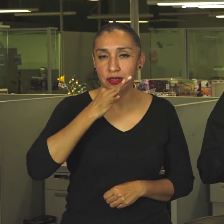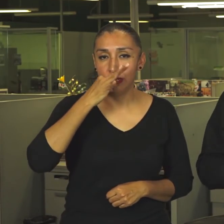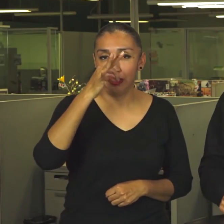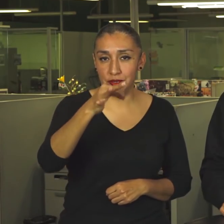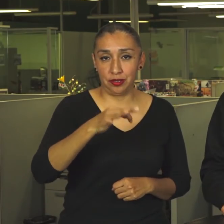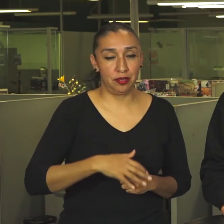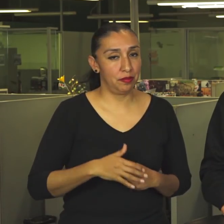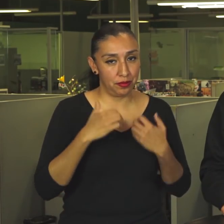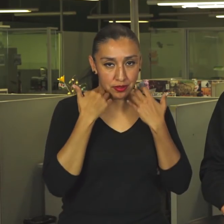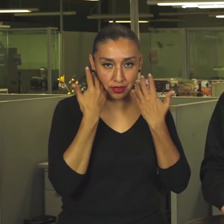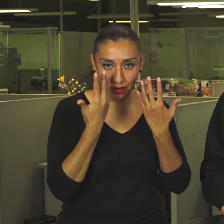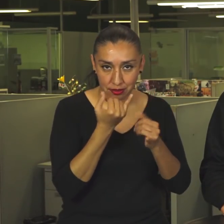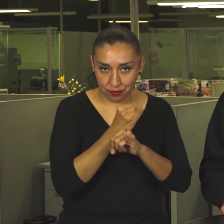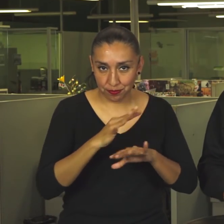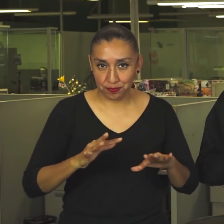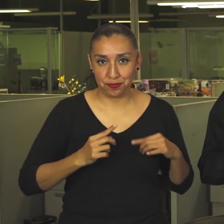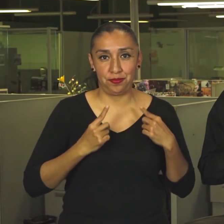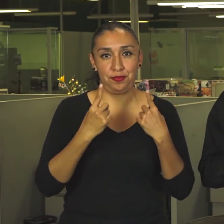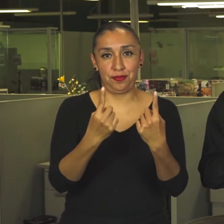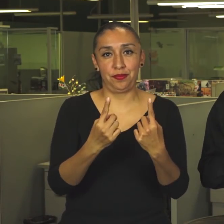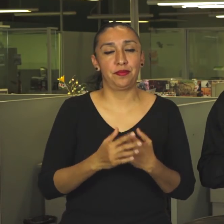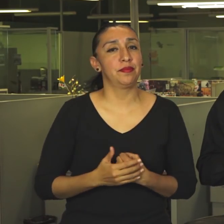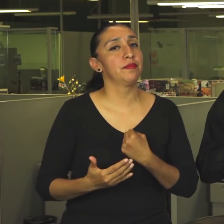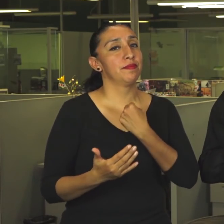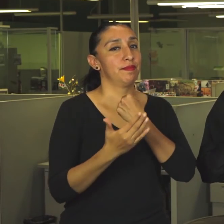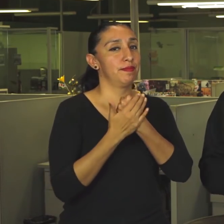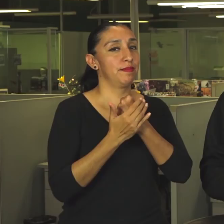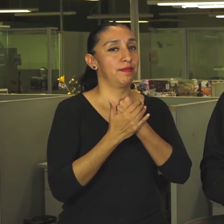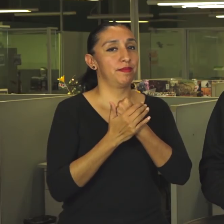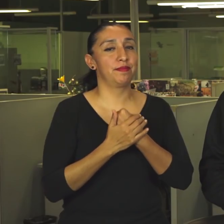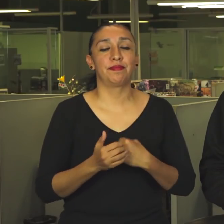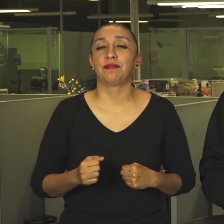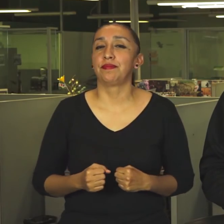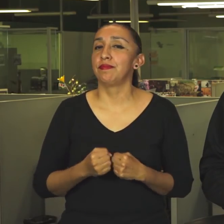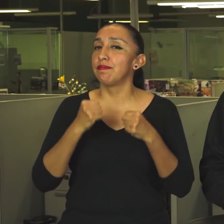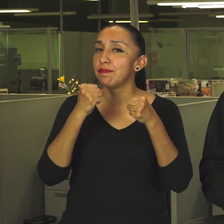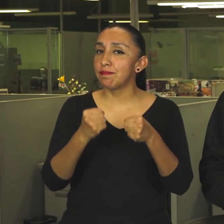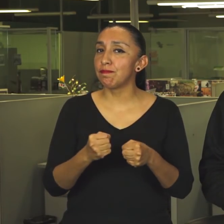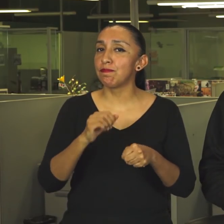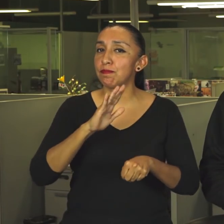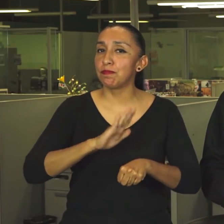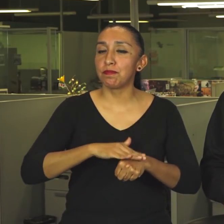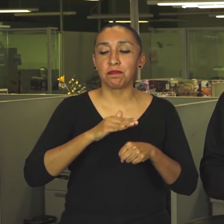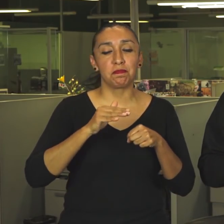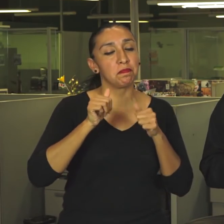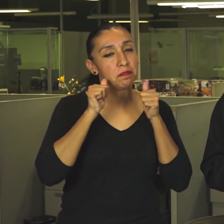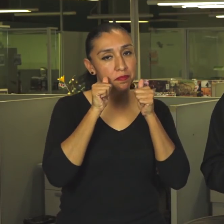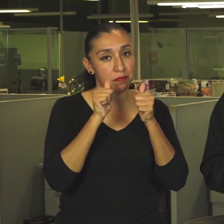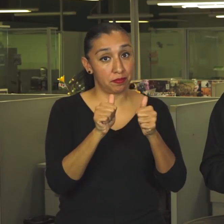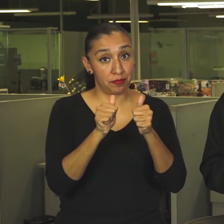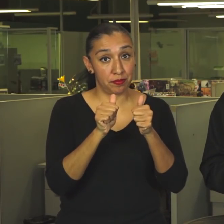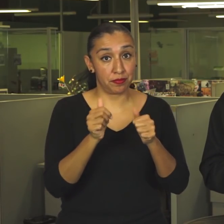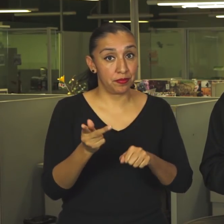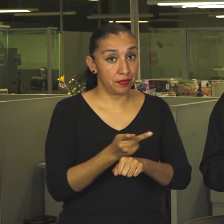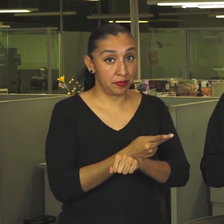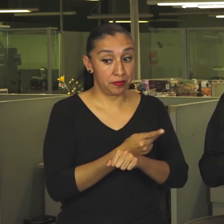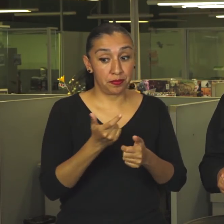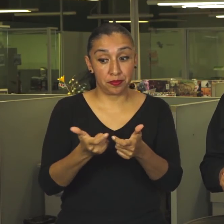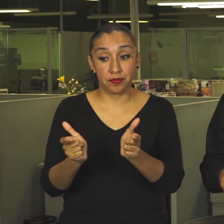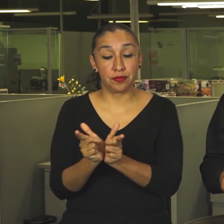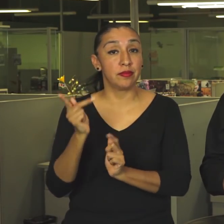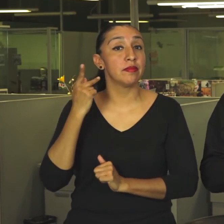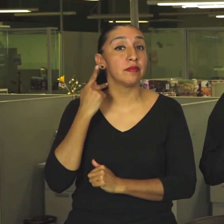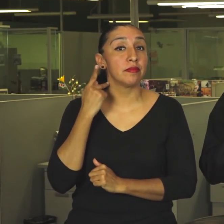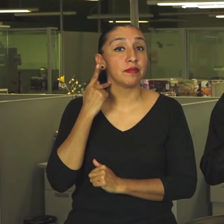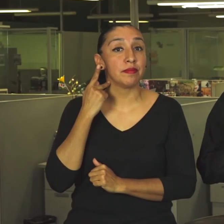tratamos de mantenerlos al tanto para la próxima por supuesto habrá que estar atentos a lo que suceda dentro de los los políticos